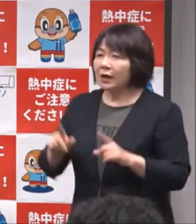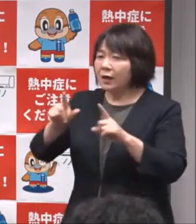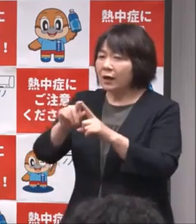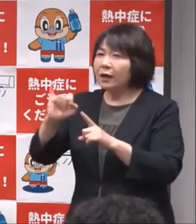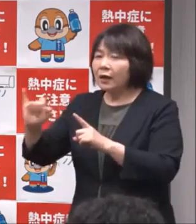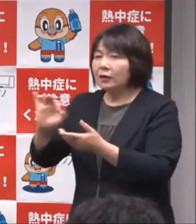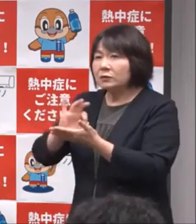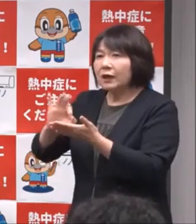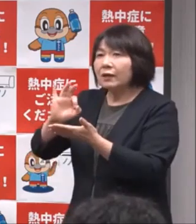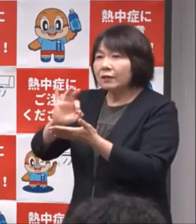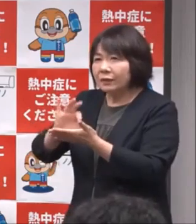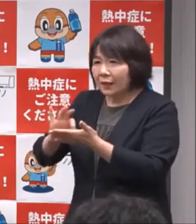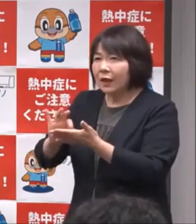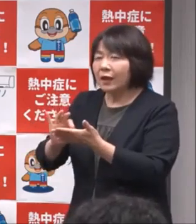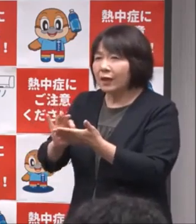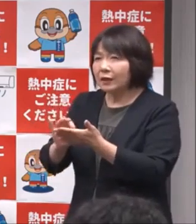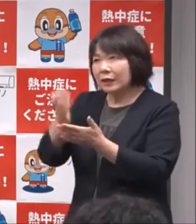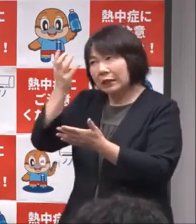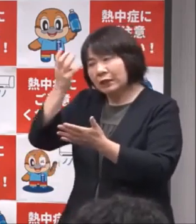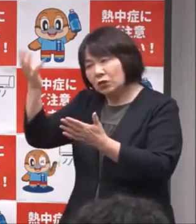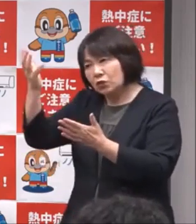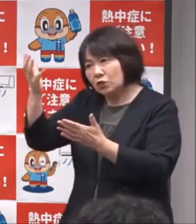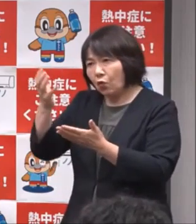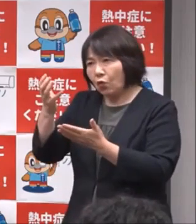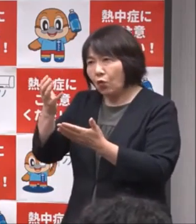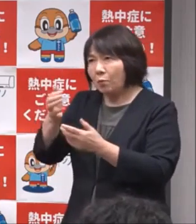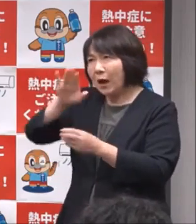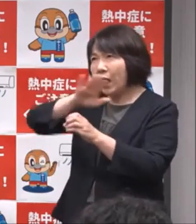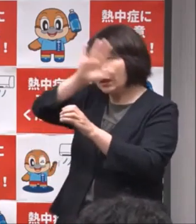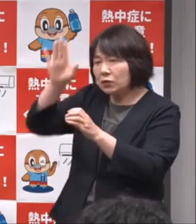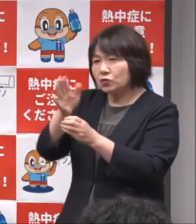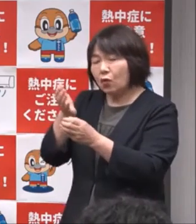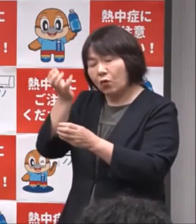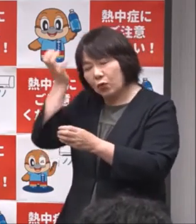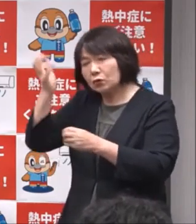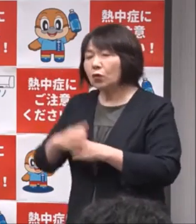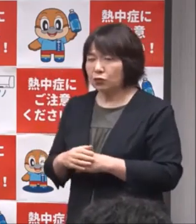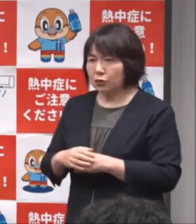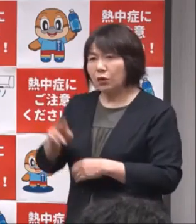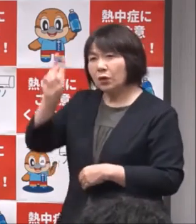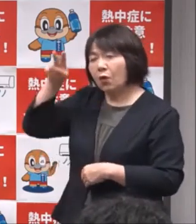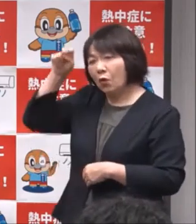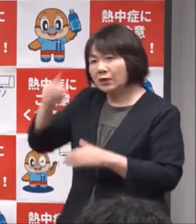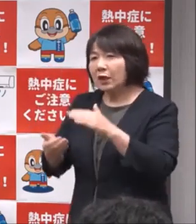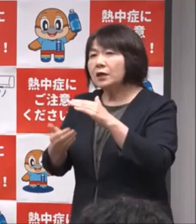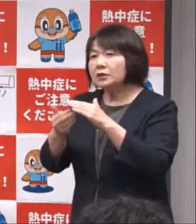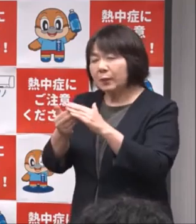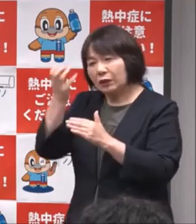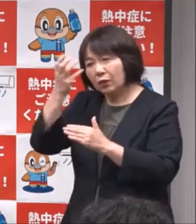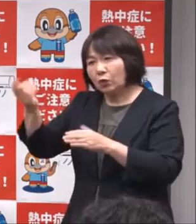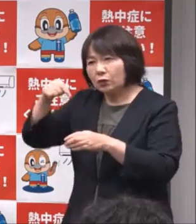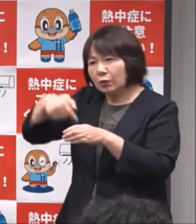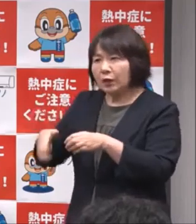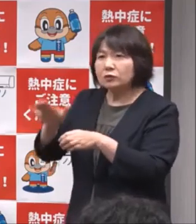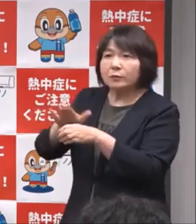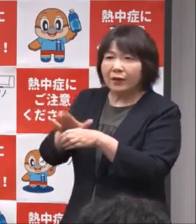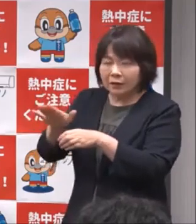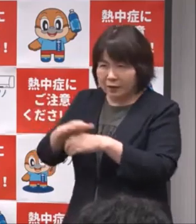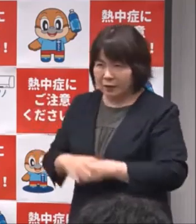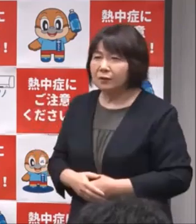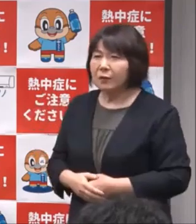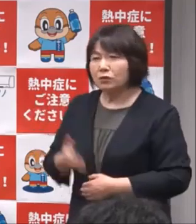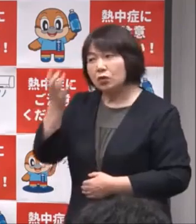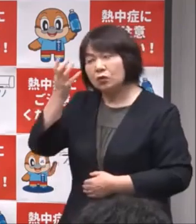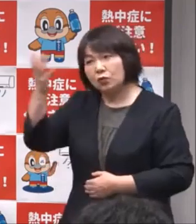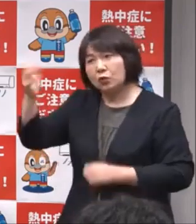AI を使った気象予測をしていると、これは大阪スーパーシティ構想の中に含まれているんですが、で、